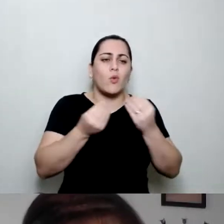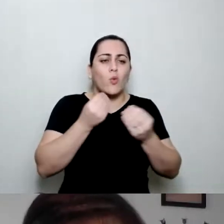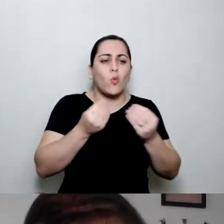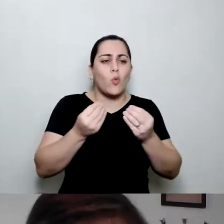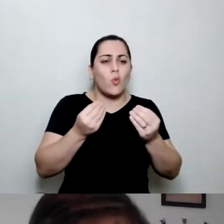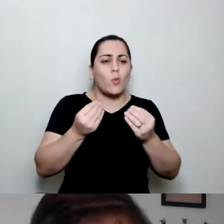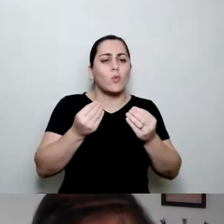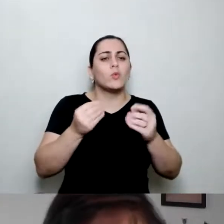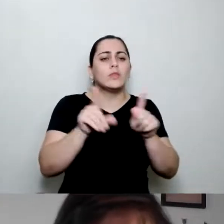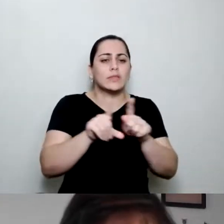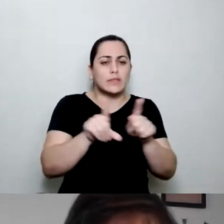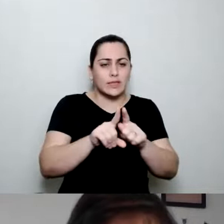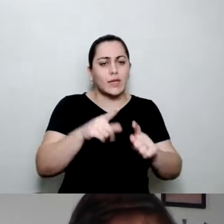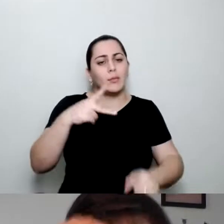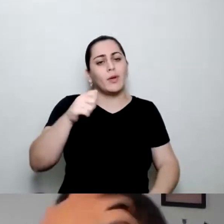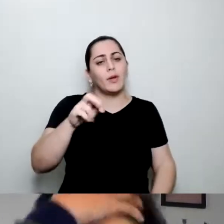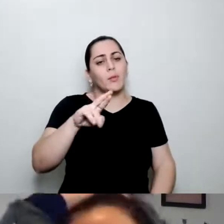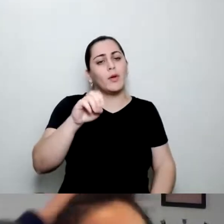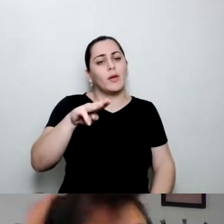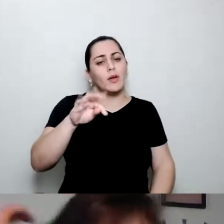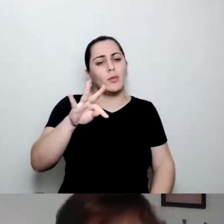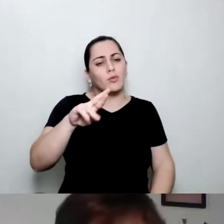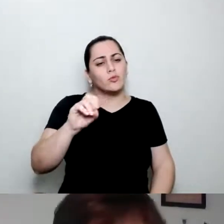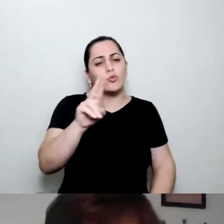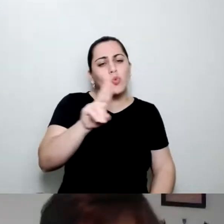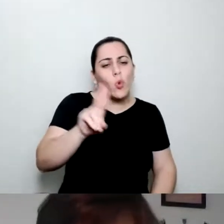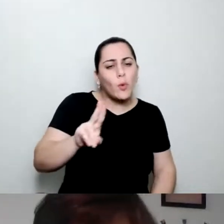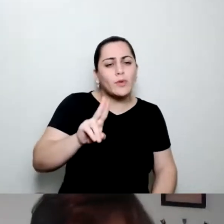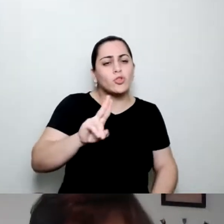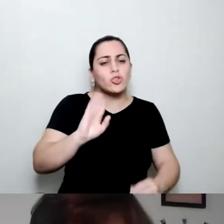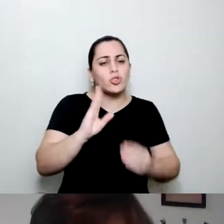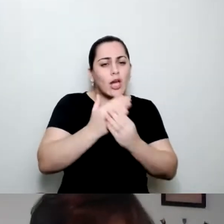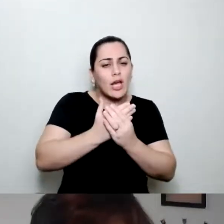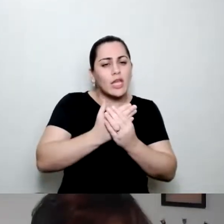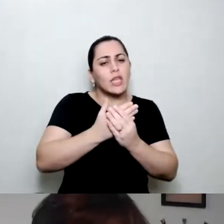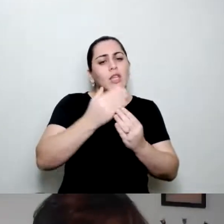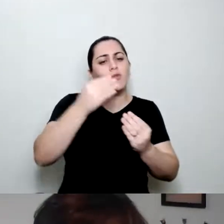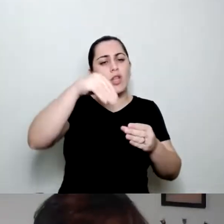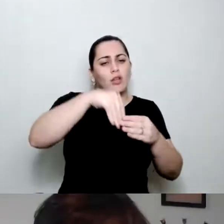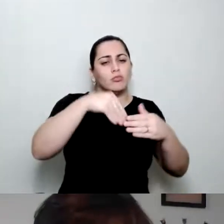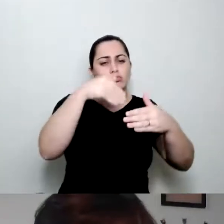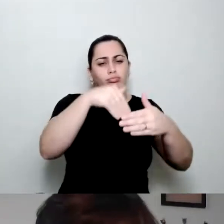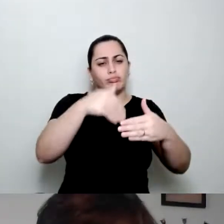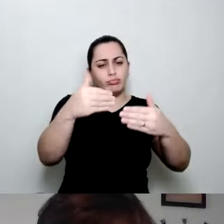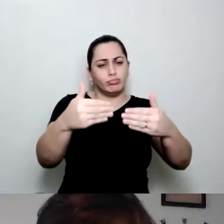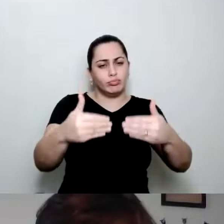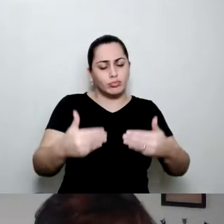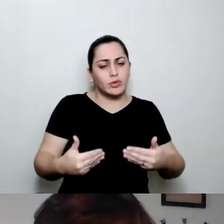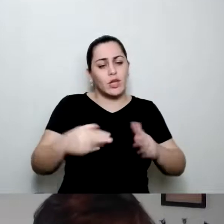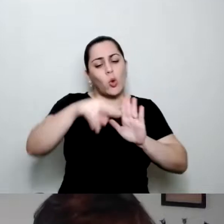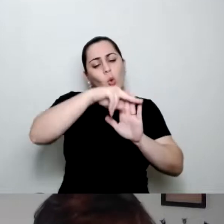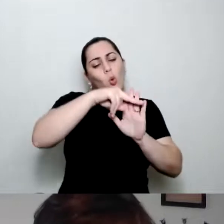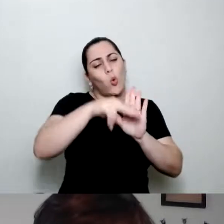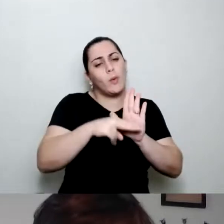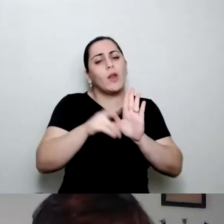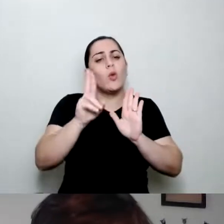de arquivos, se você segue, quais são as possibilidades de, digamos, normas para a nomeação